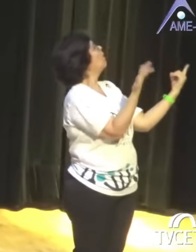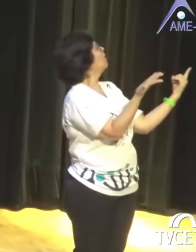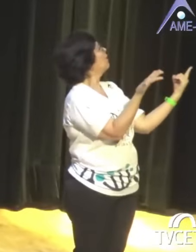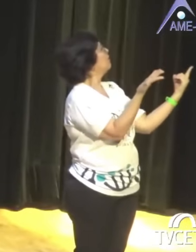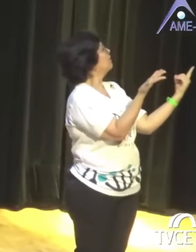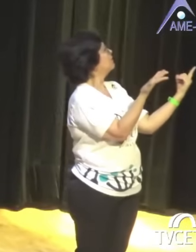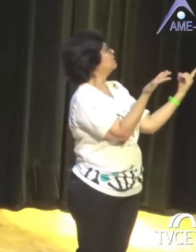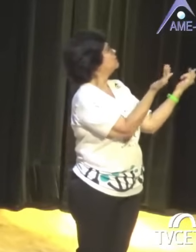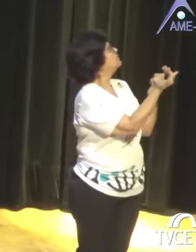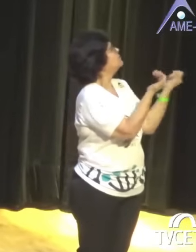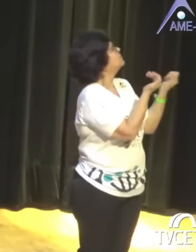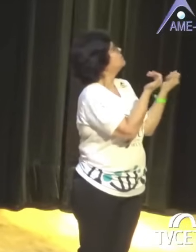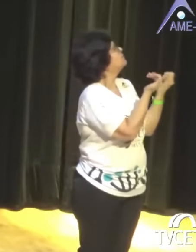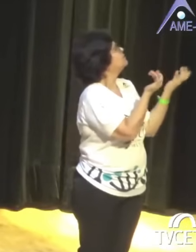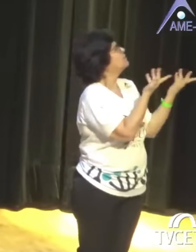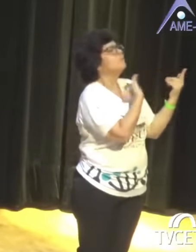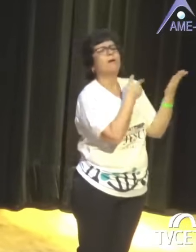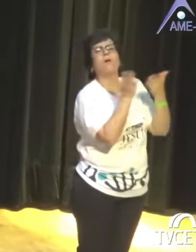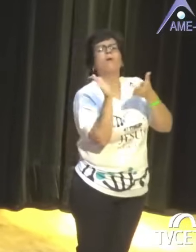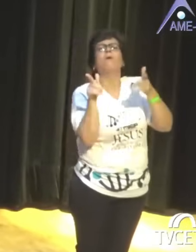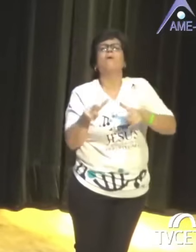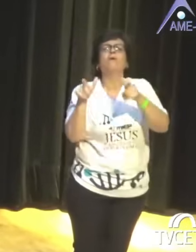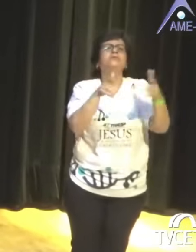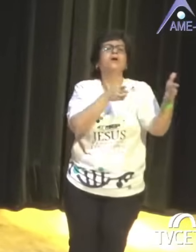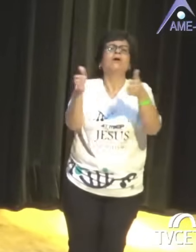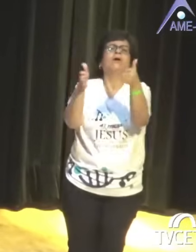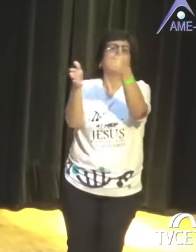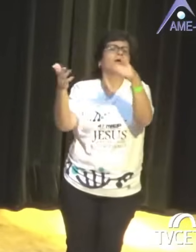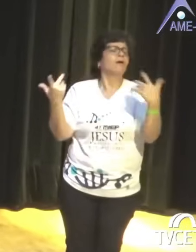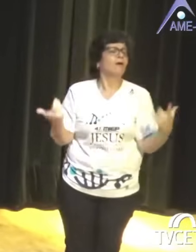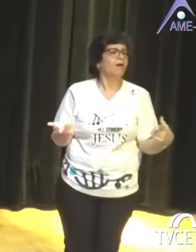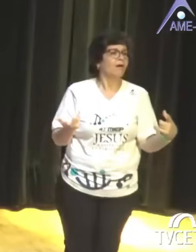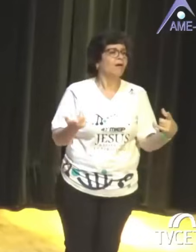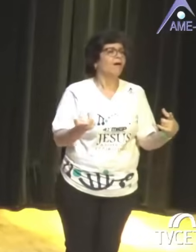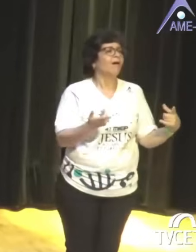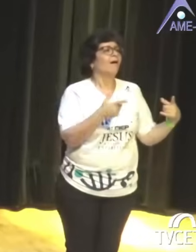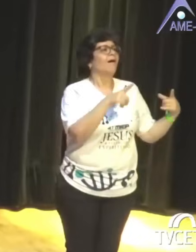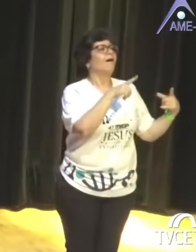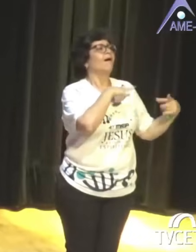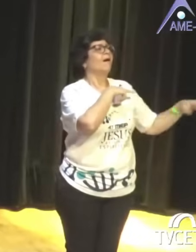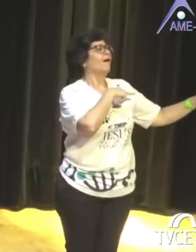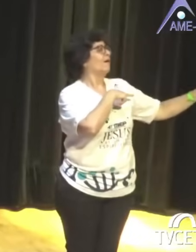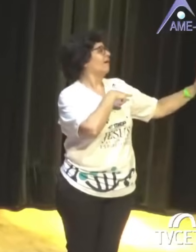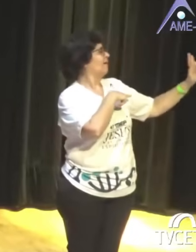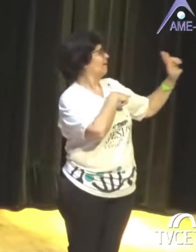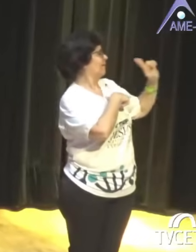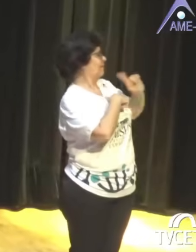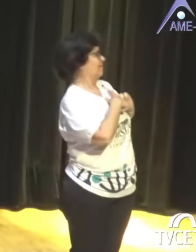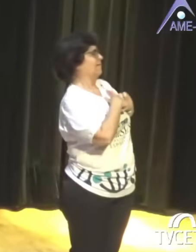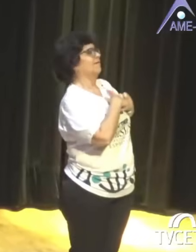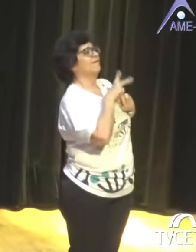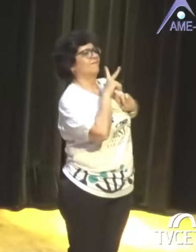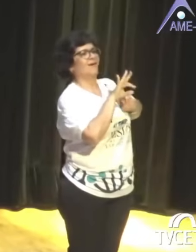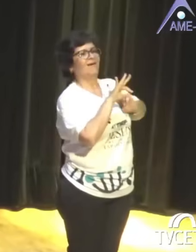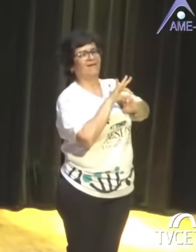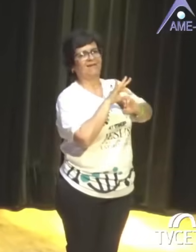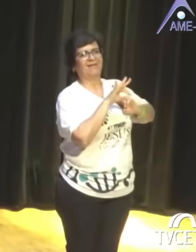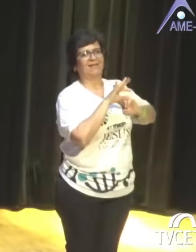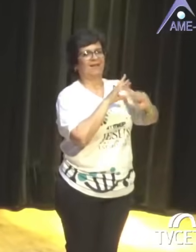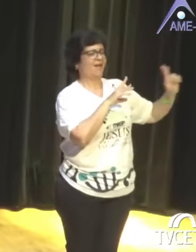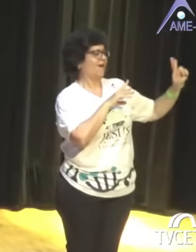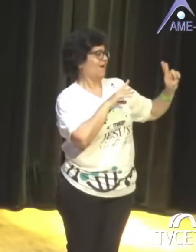eu não sei para onde eu vou e a resposta virá mas não é uma